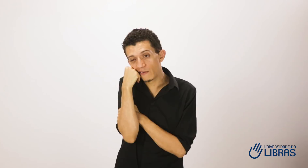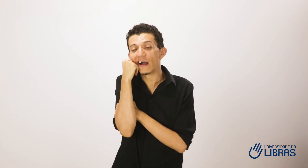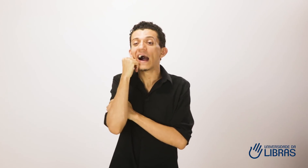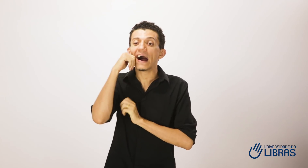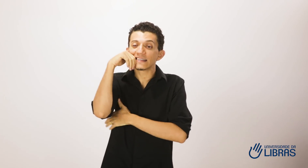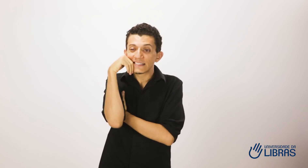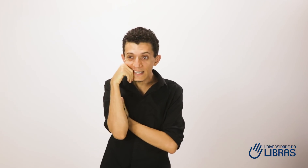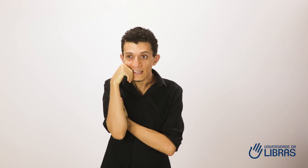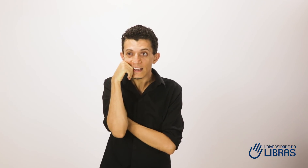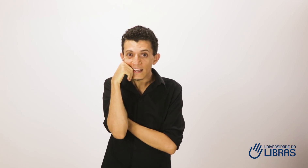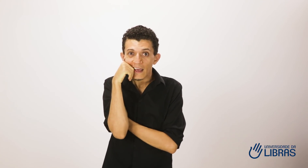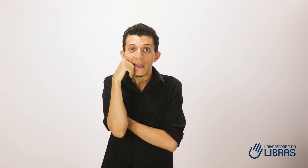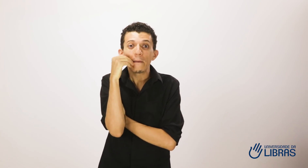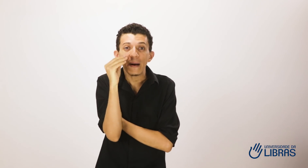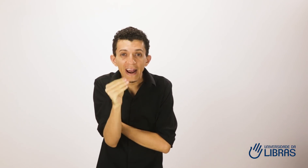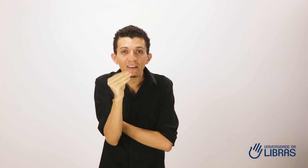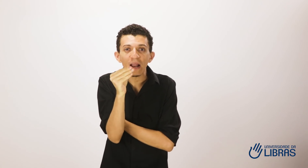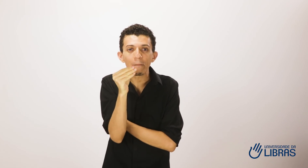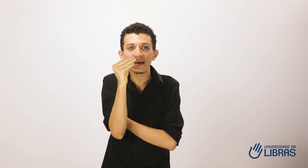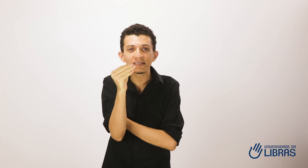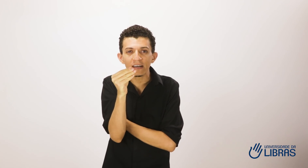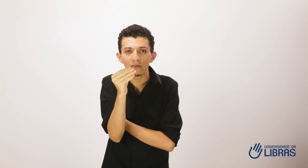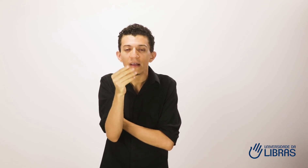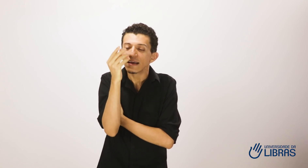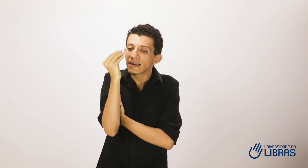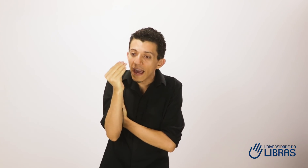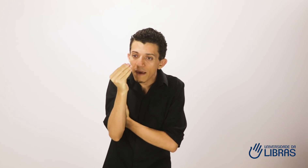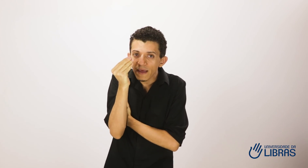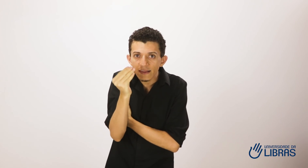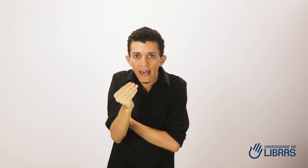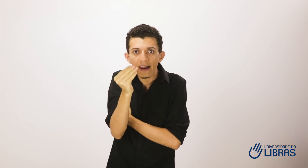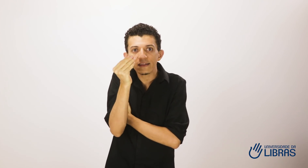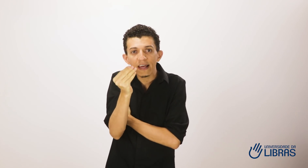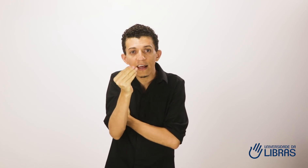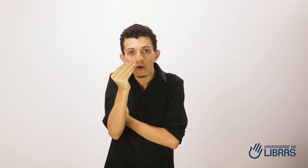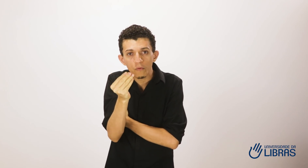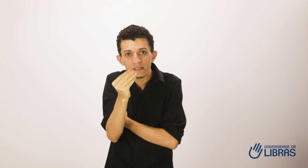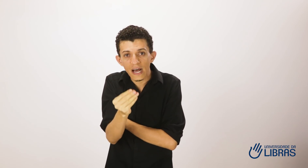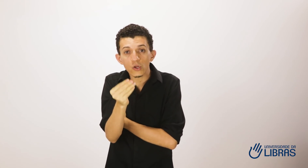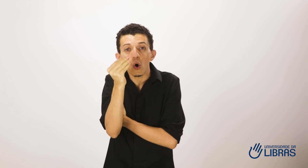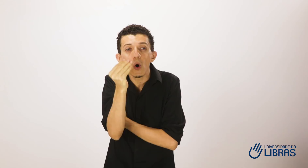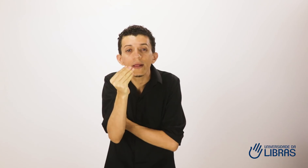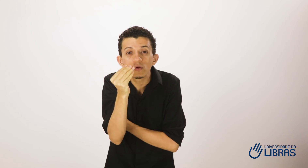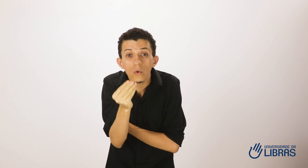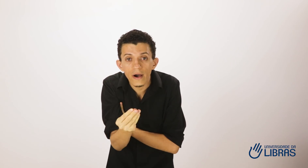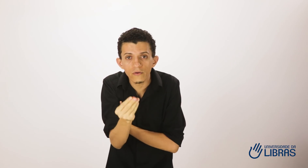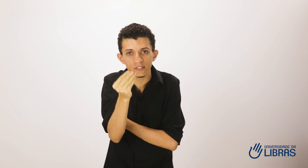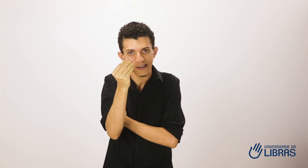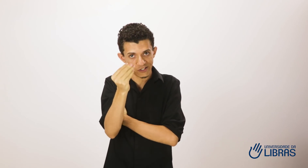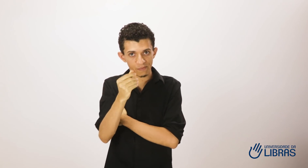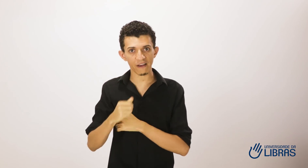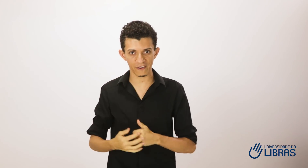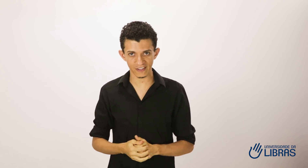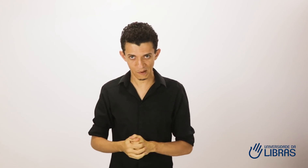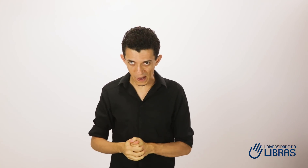espelho, assim, parado lá pensando, quem me dera ter economizado 8 anos de minha vida